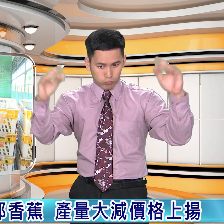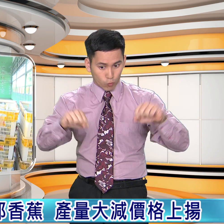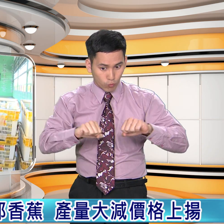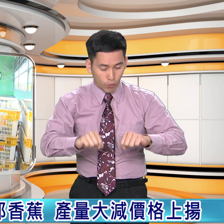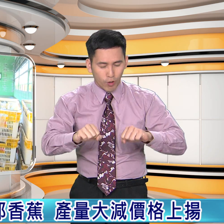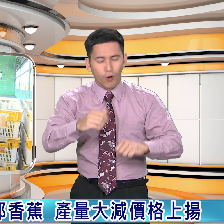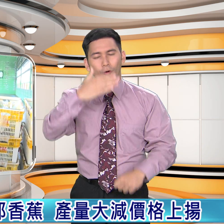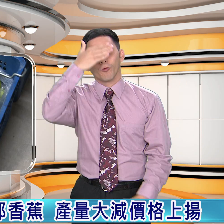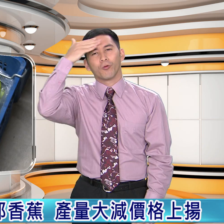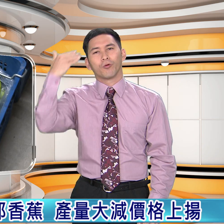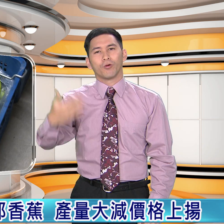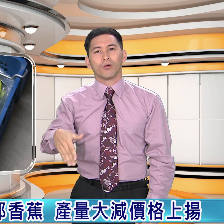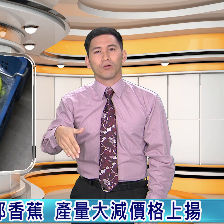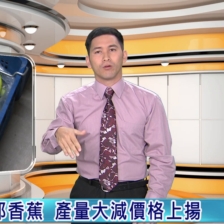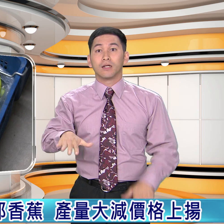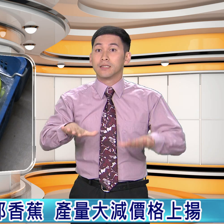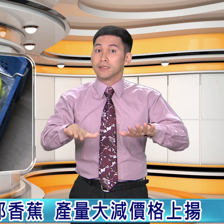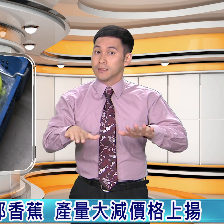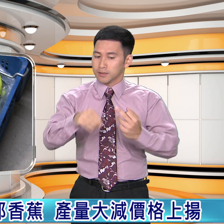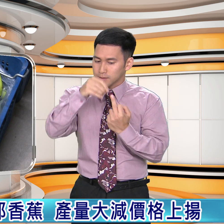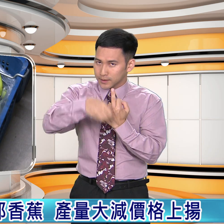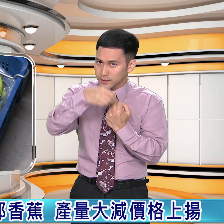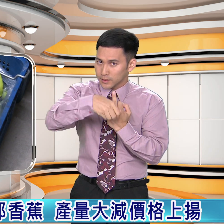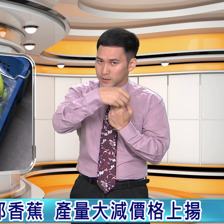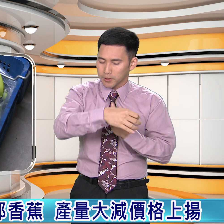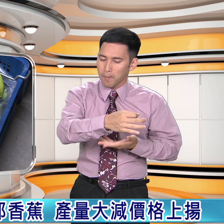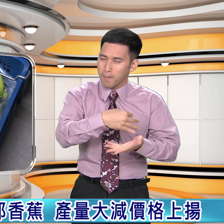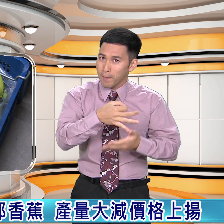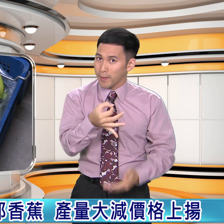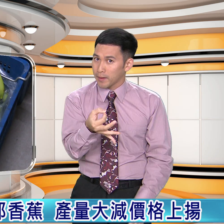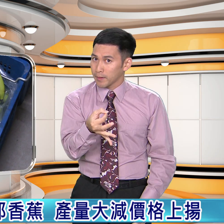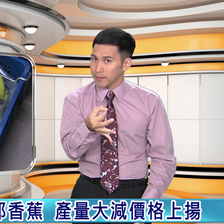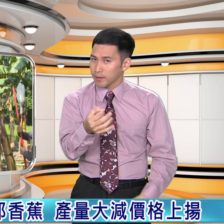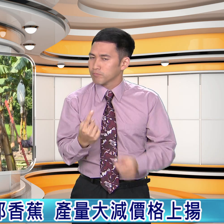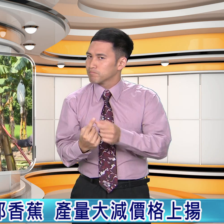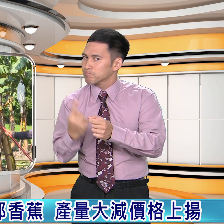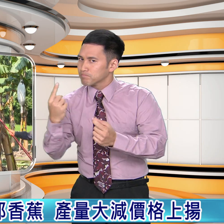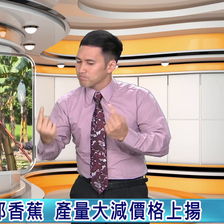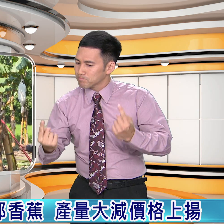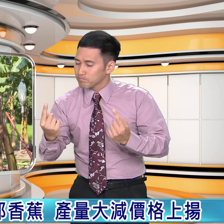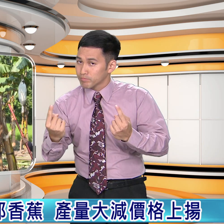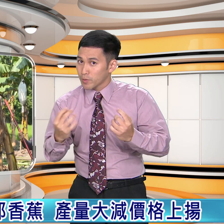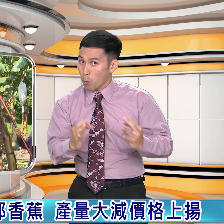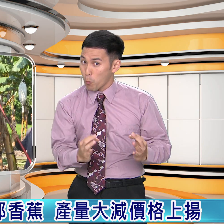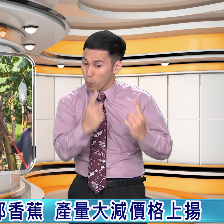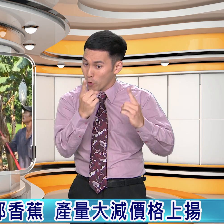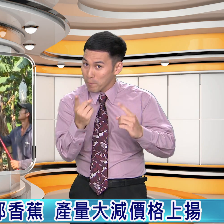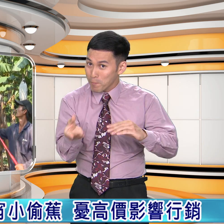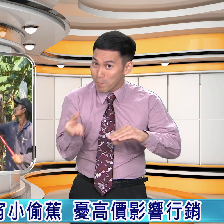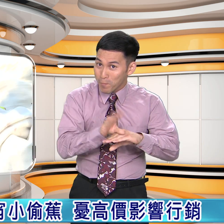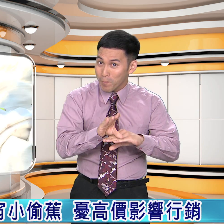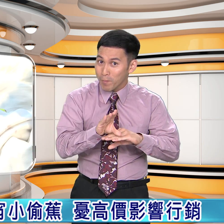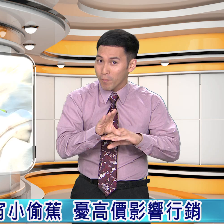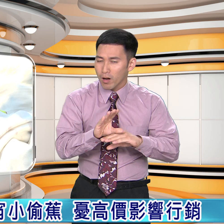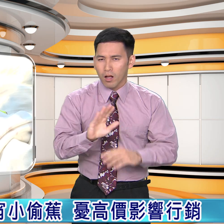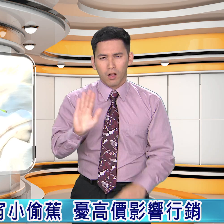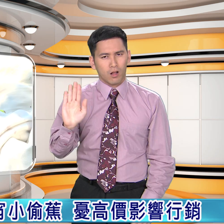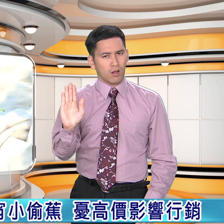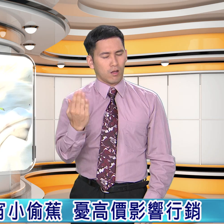目前产地批发价比去年上涨了一倍之多。不过蕉农开心不起来，除了担心